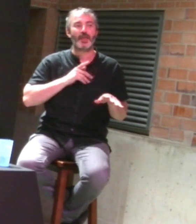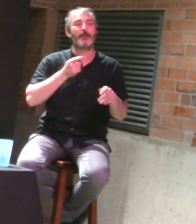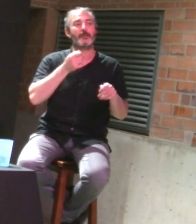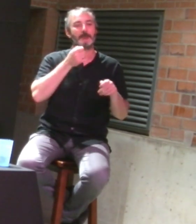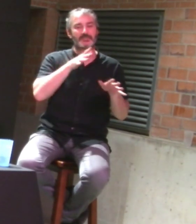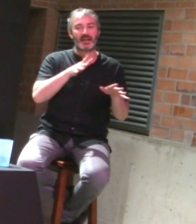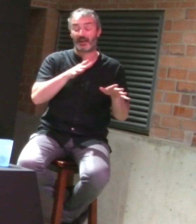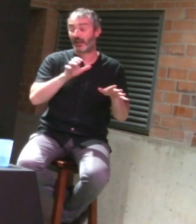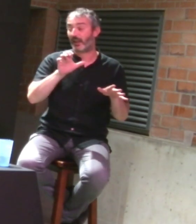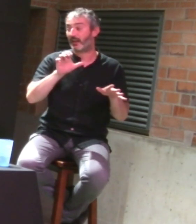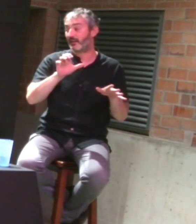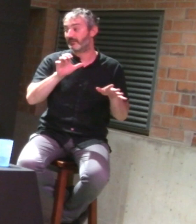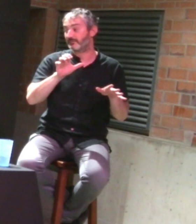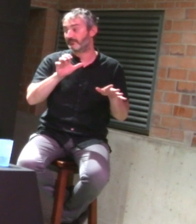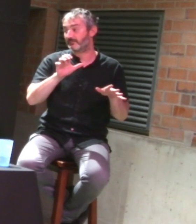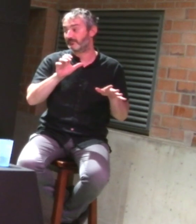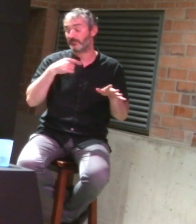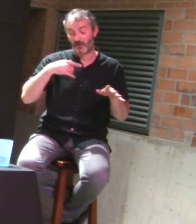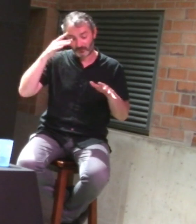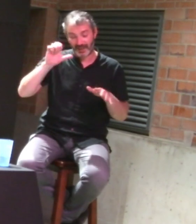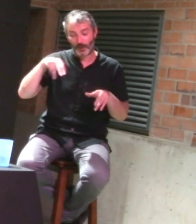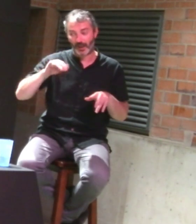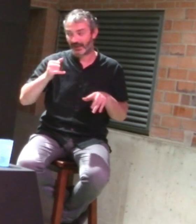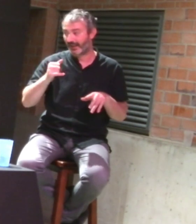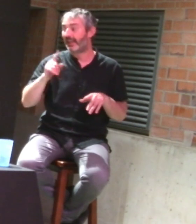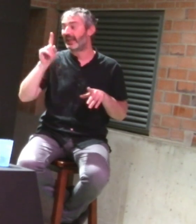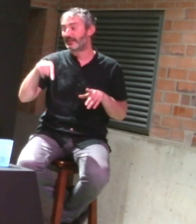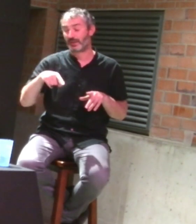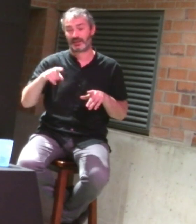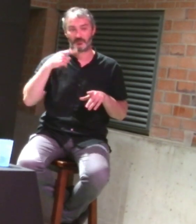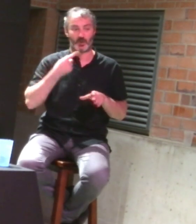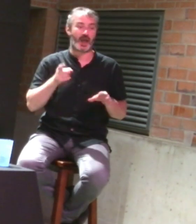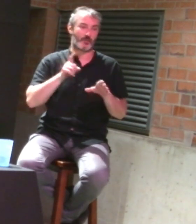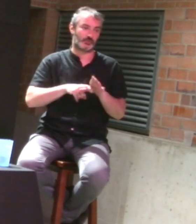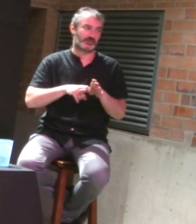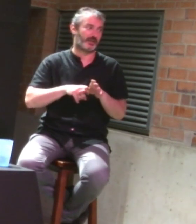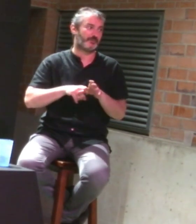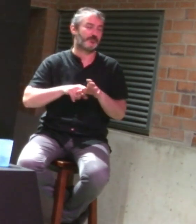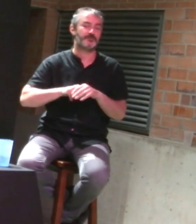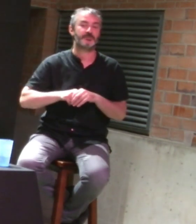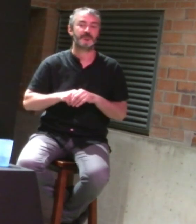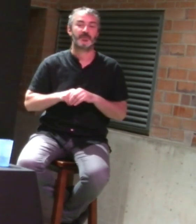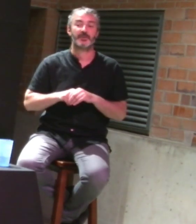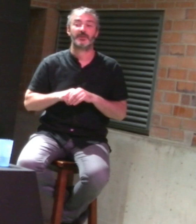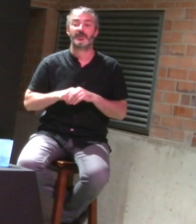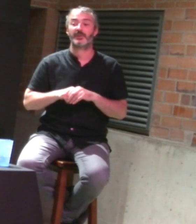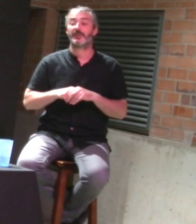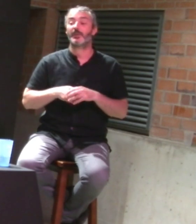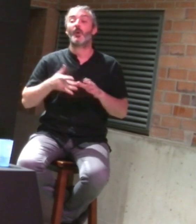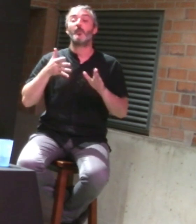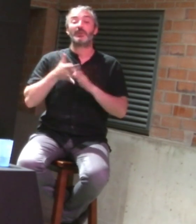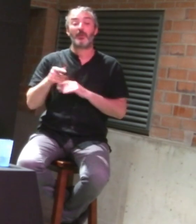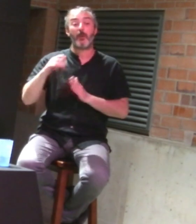missatges eugenèsics. Al final, els Montsells també s'apunten al carro, que és desternillant, perquè els